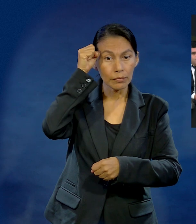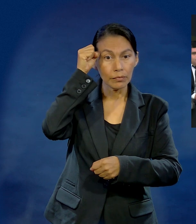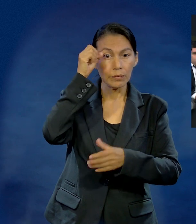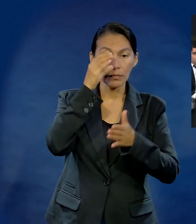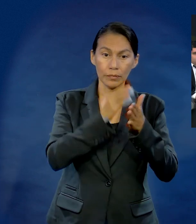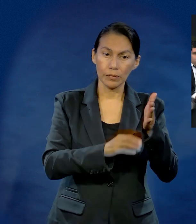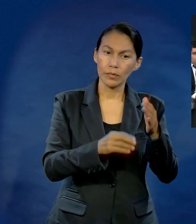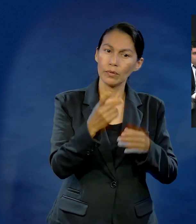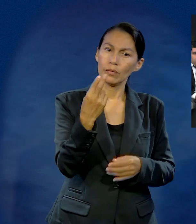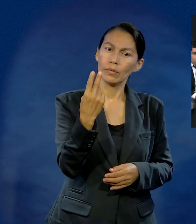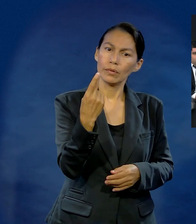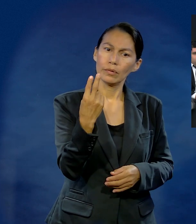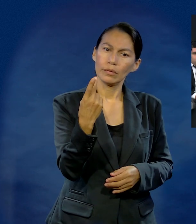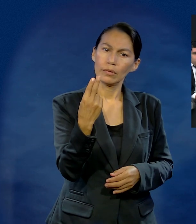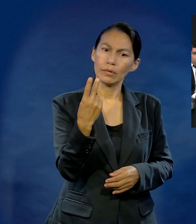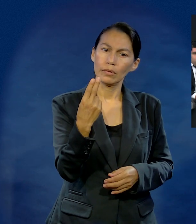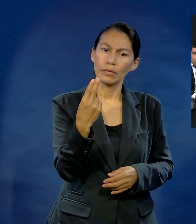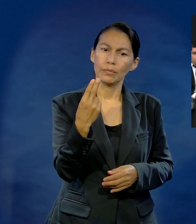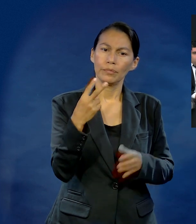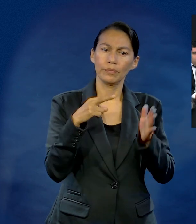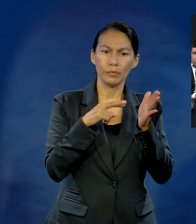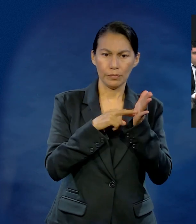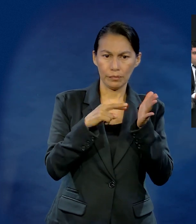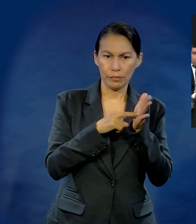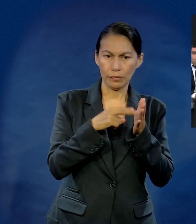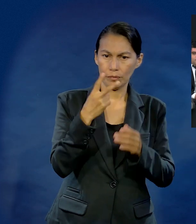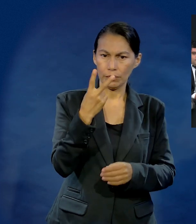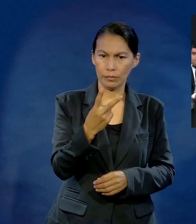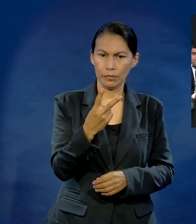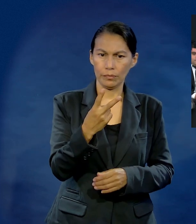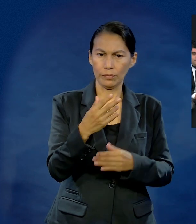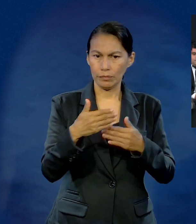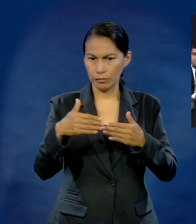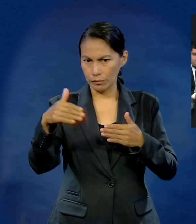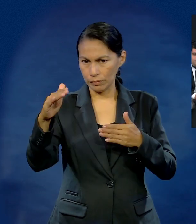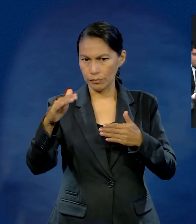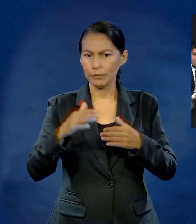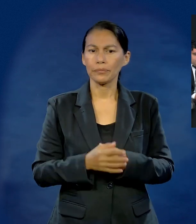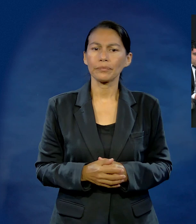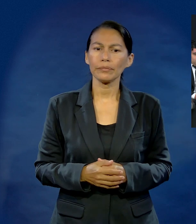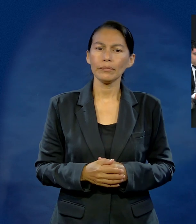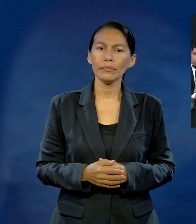usted quiere tener problemas y amargarse la vida gratis, cultive esta actitud.